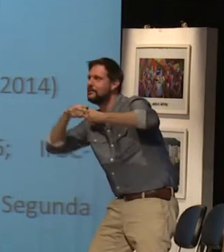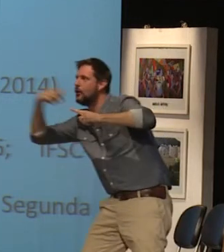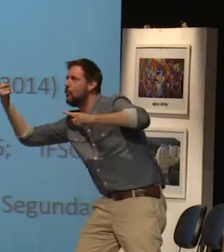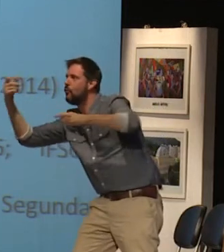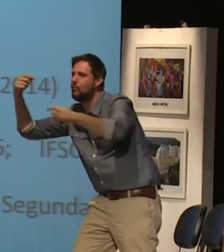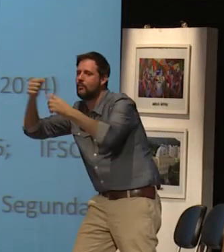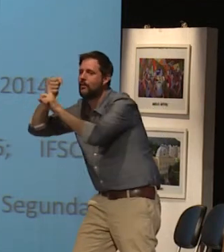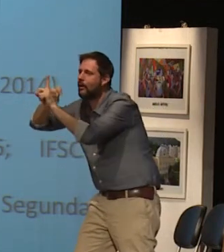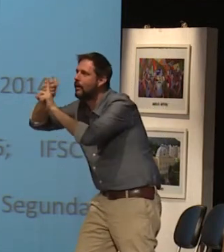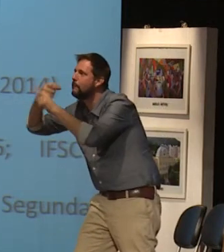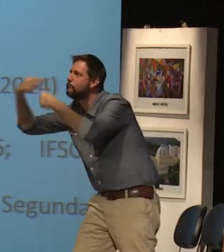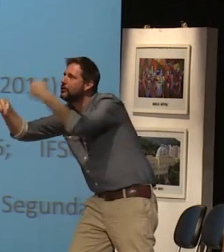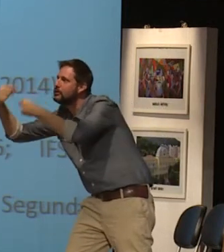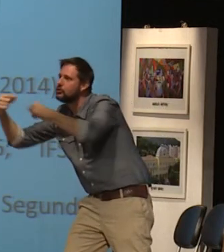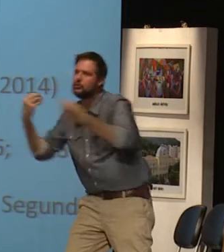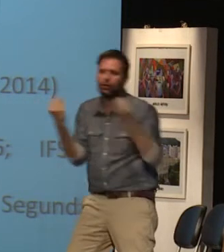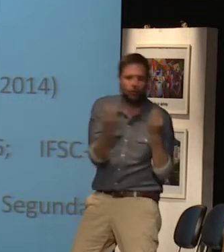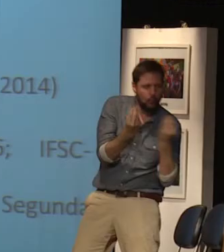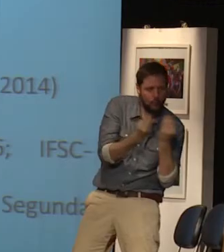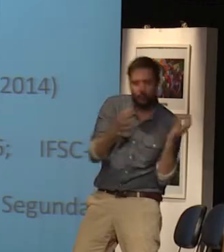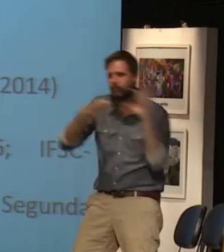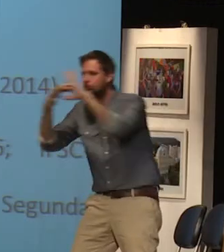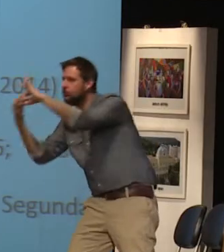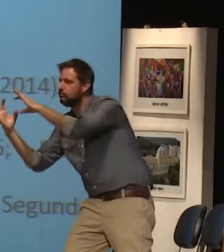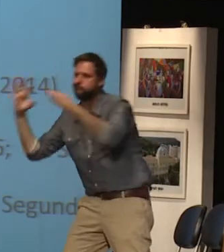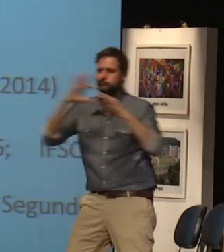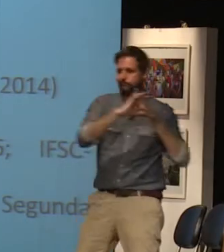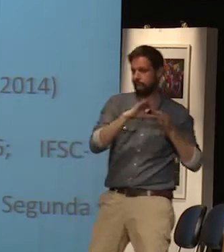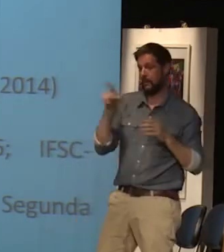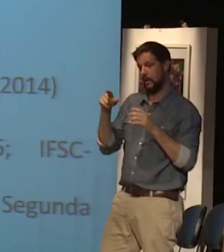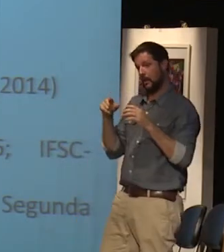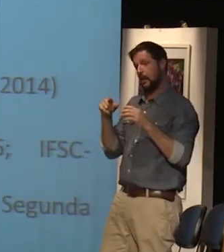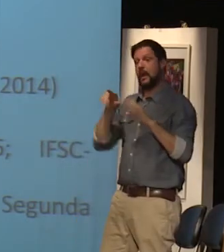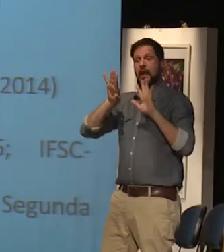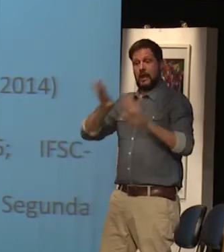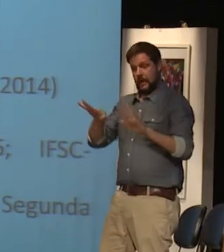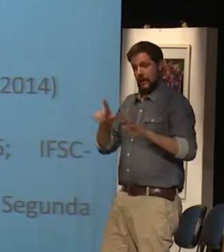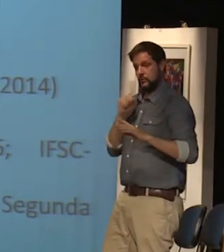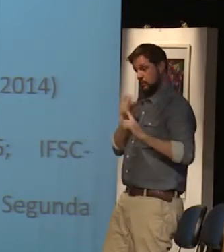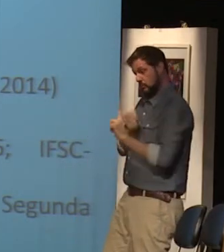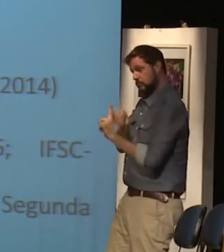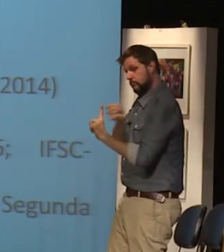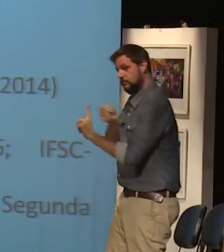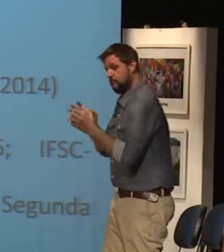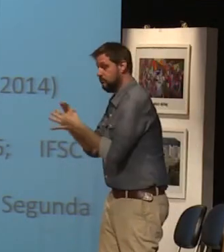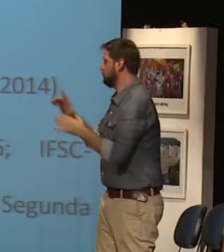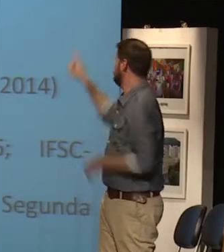negociação, né? Então, tipo, se eu tenho uma luta, como é que eu faço essa ligação? Então, essa